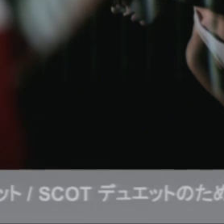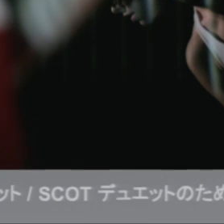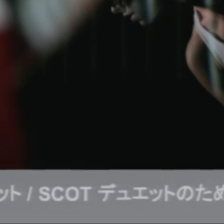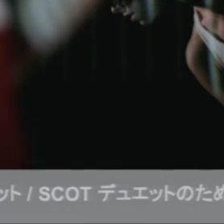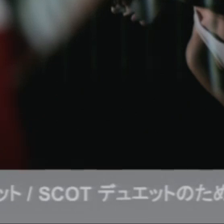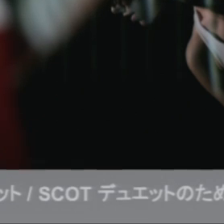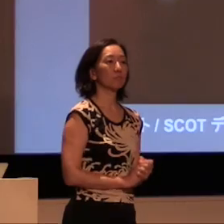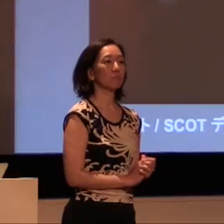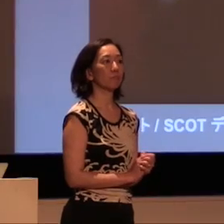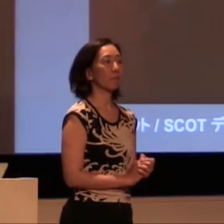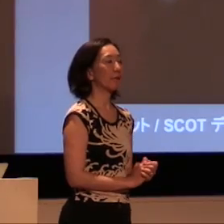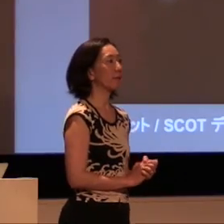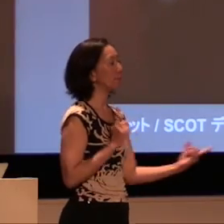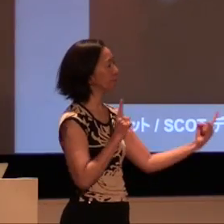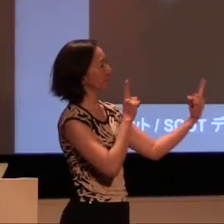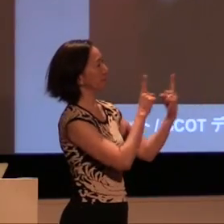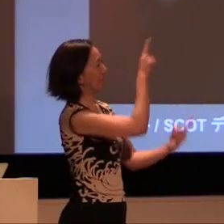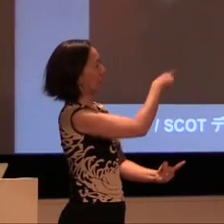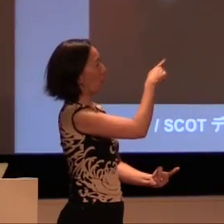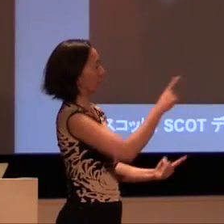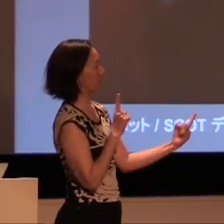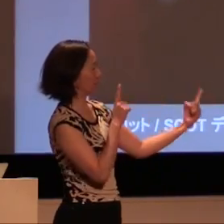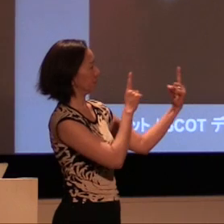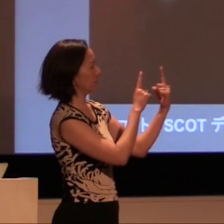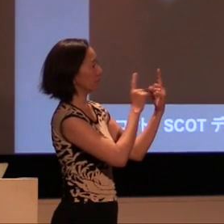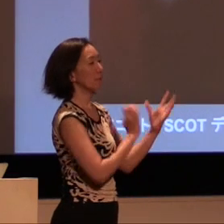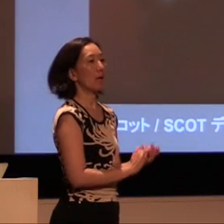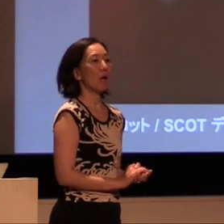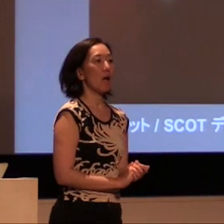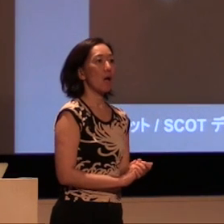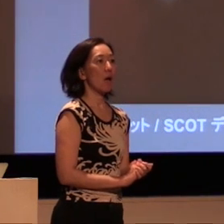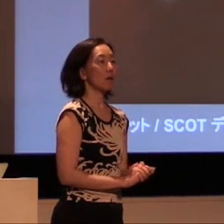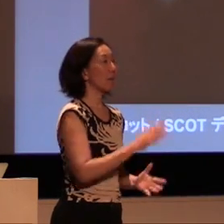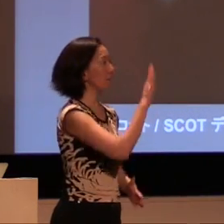イギリスに私は住んでおりますが、ある方と出会いました。